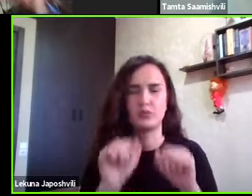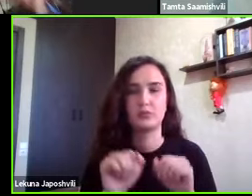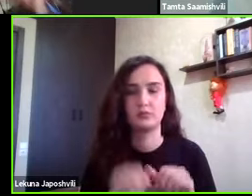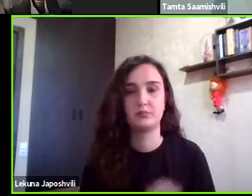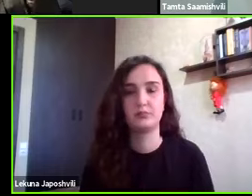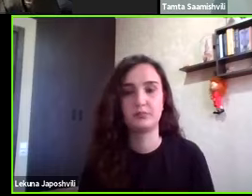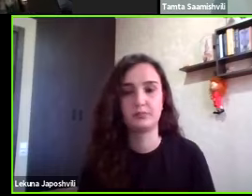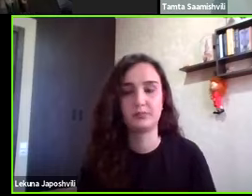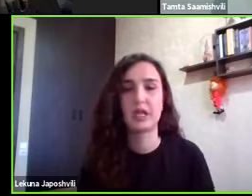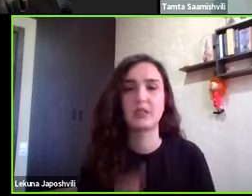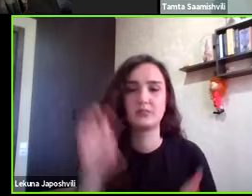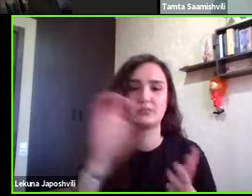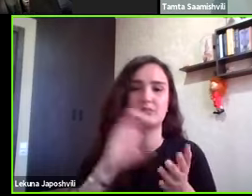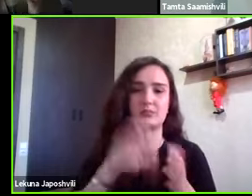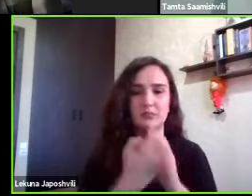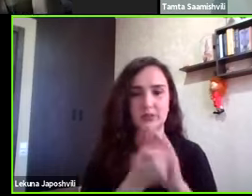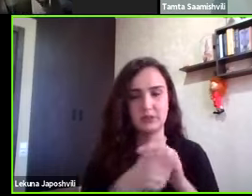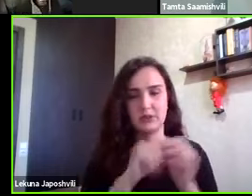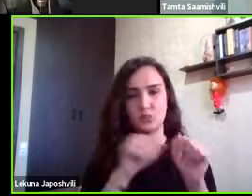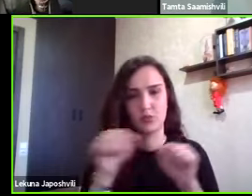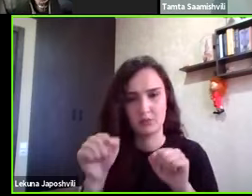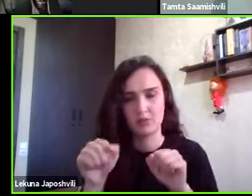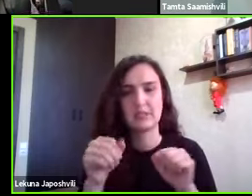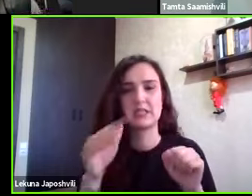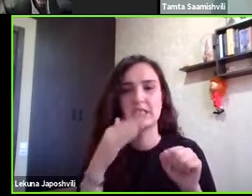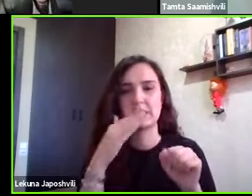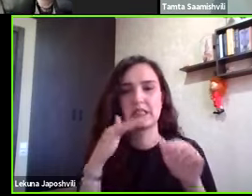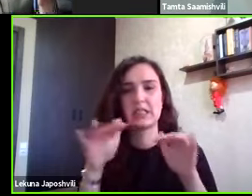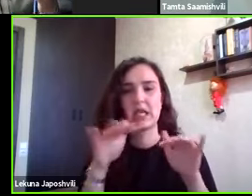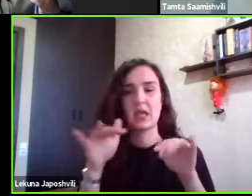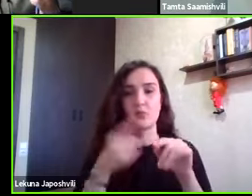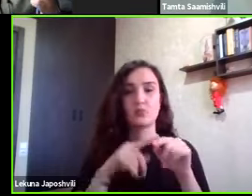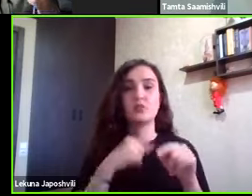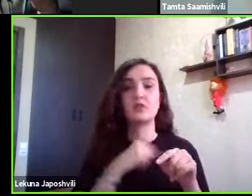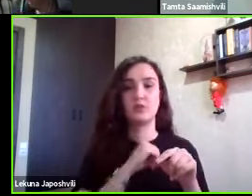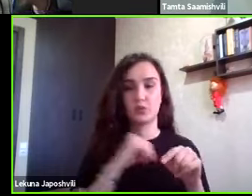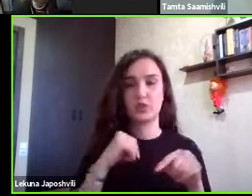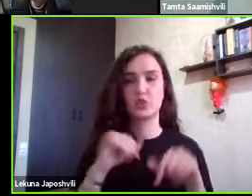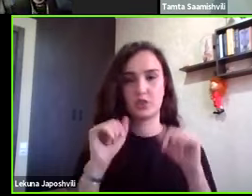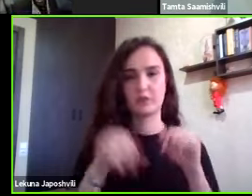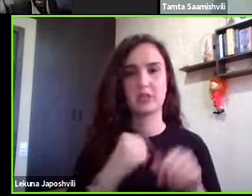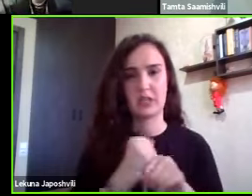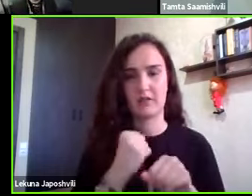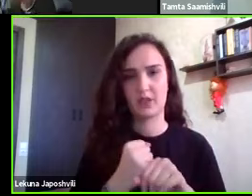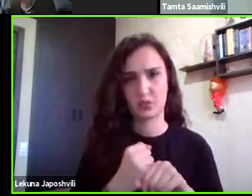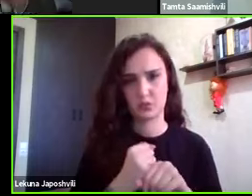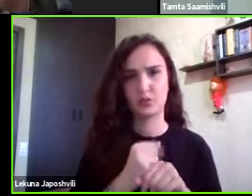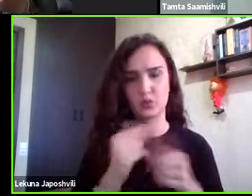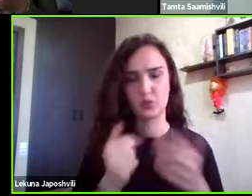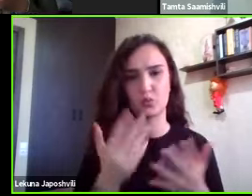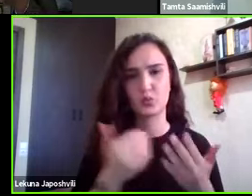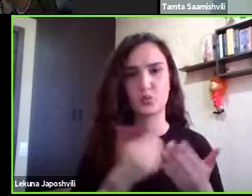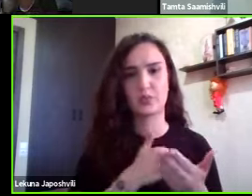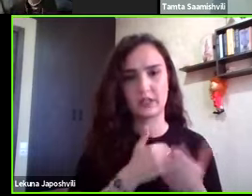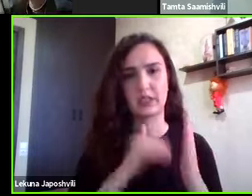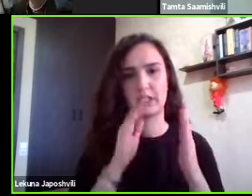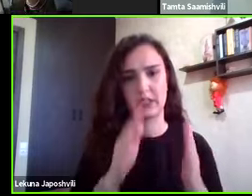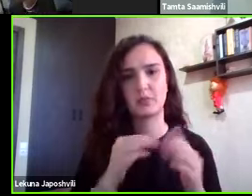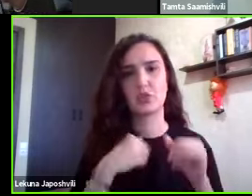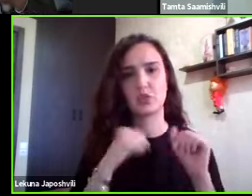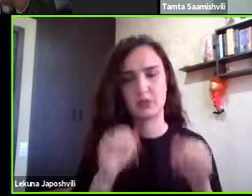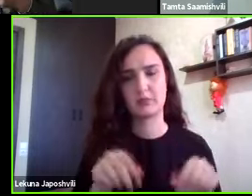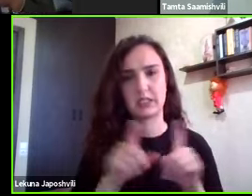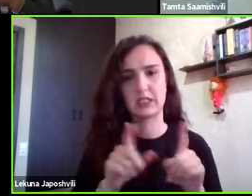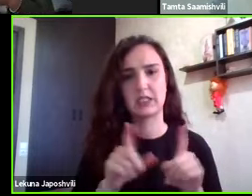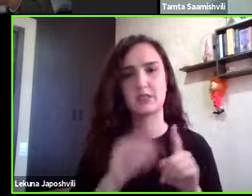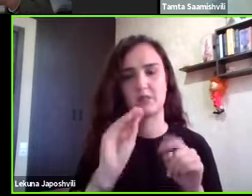სანიტარიზაციის საშუალებები, სითხეები, რომელიც ჩვენ თვითონაც შეგვიძლია გავაკეთოთ და თუ მე სურვილი იქნება, შემიძლია ეს